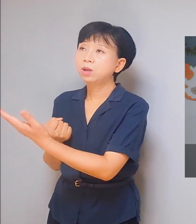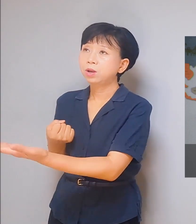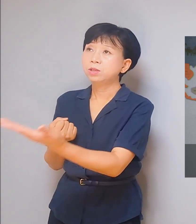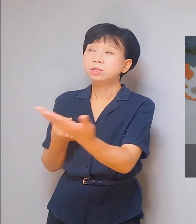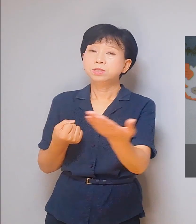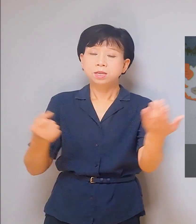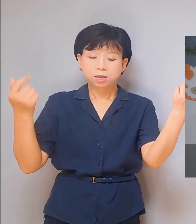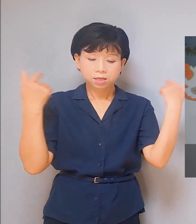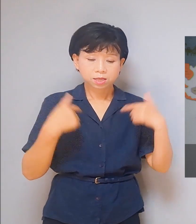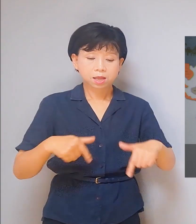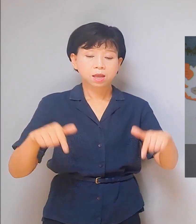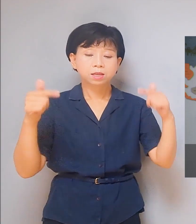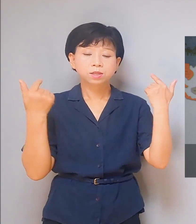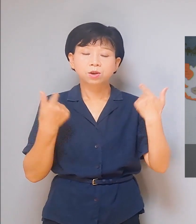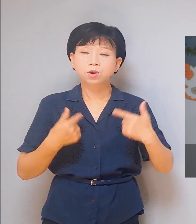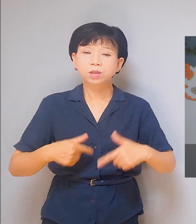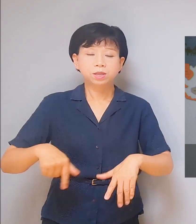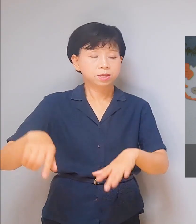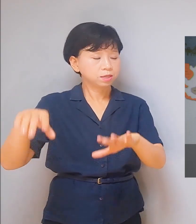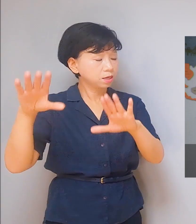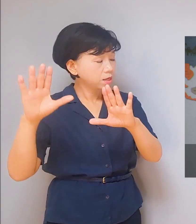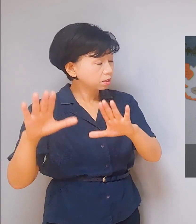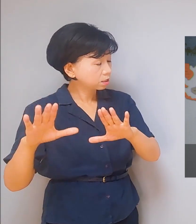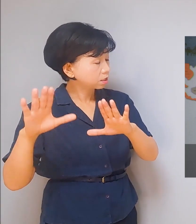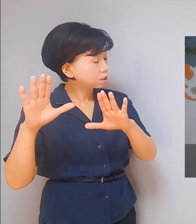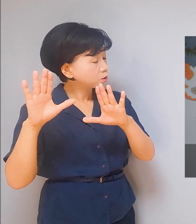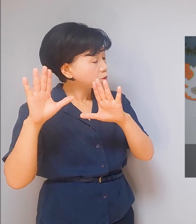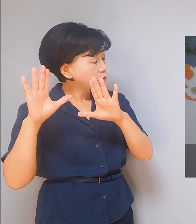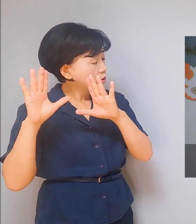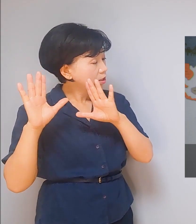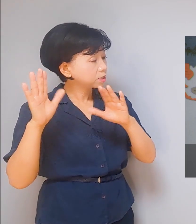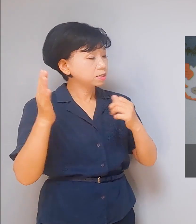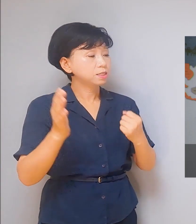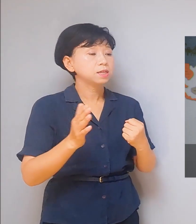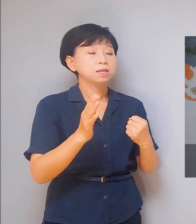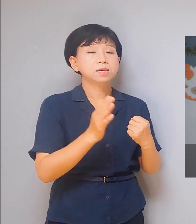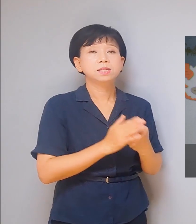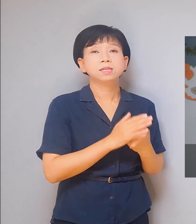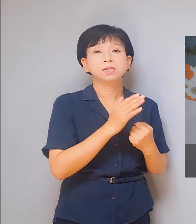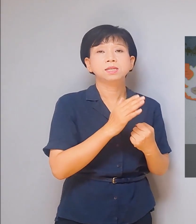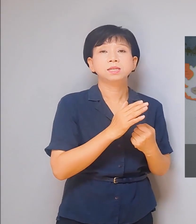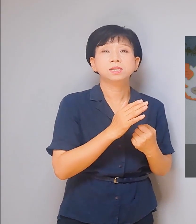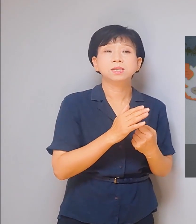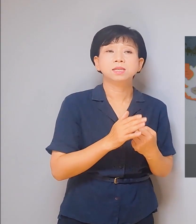귀로서 언제나 너에게